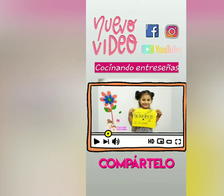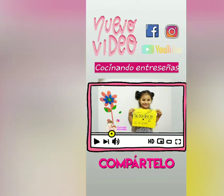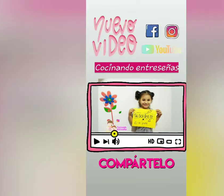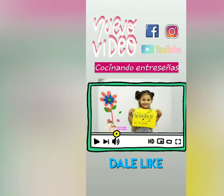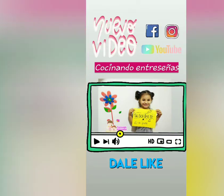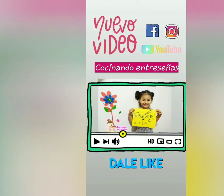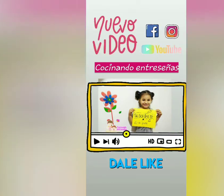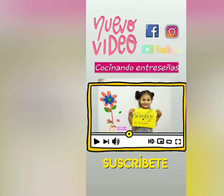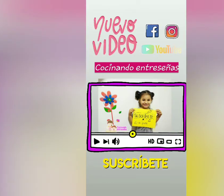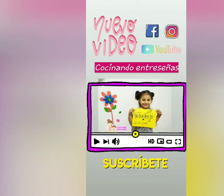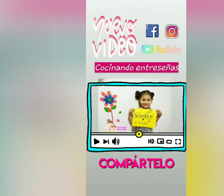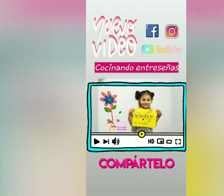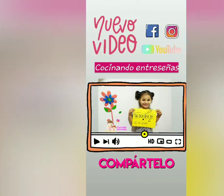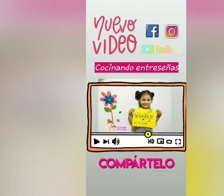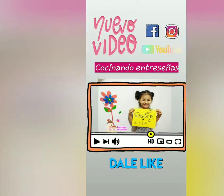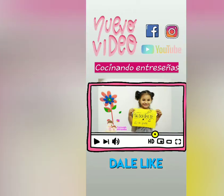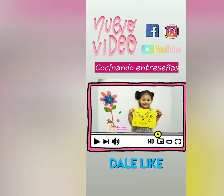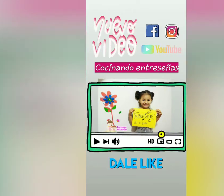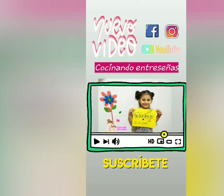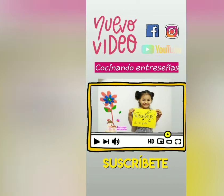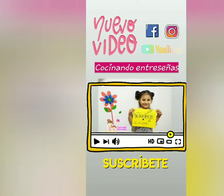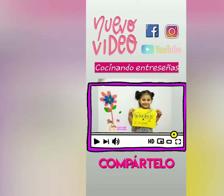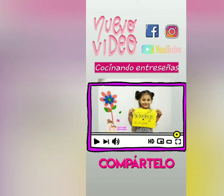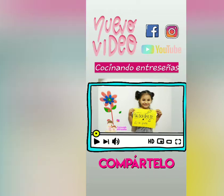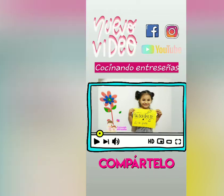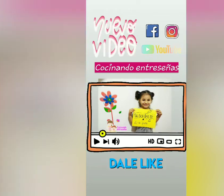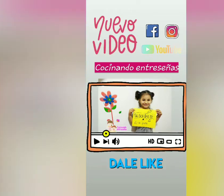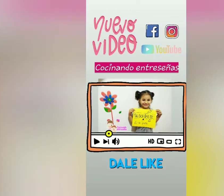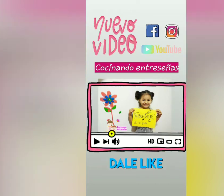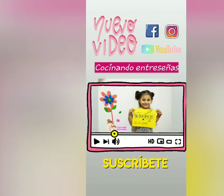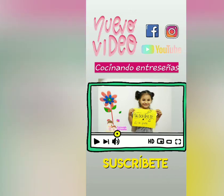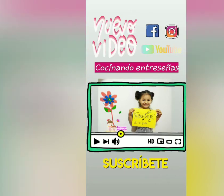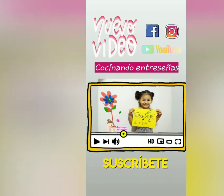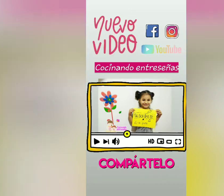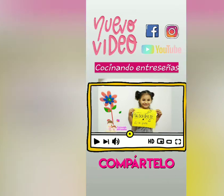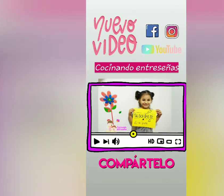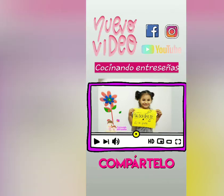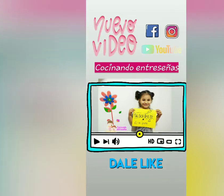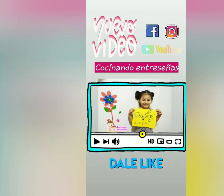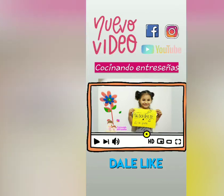501 y a todos sus alumnos, abrazos, adiós.